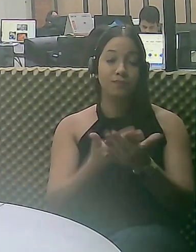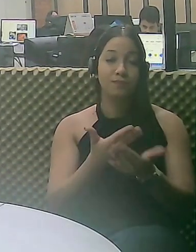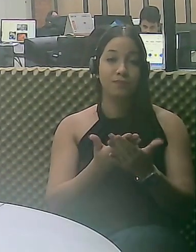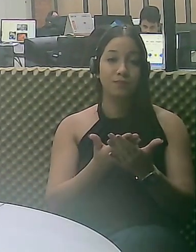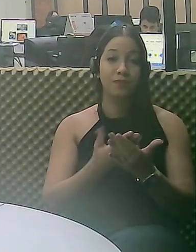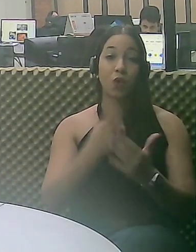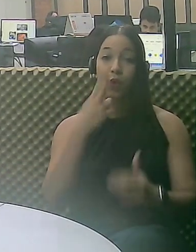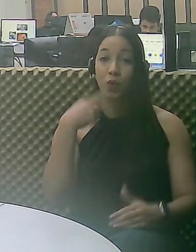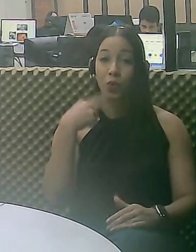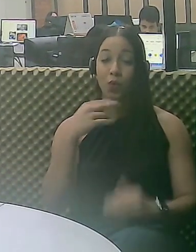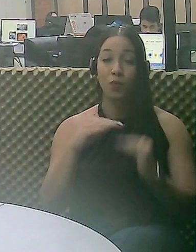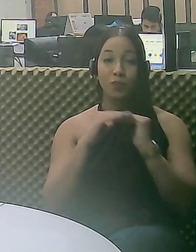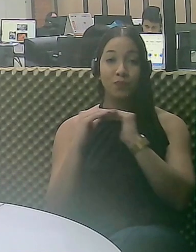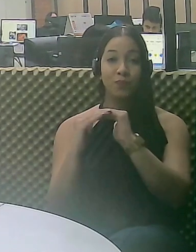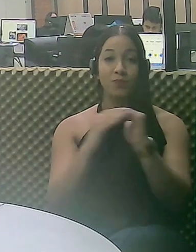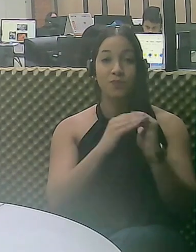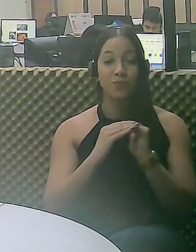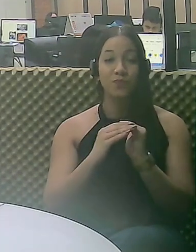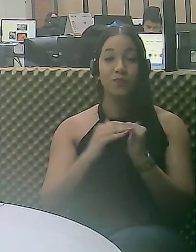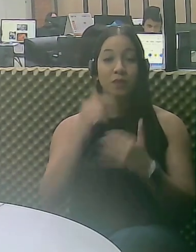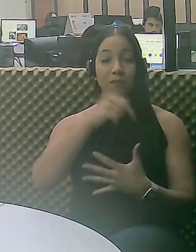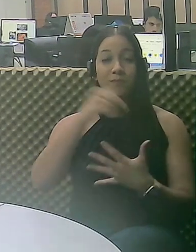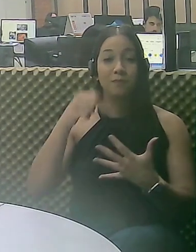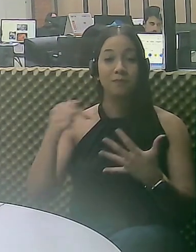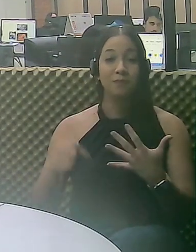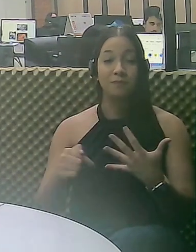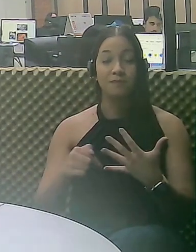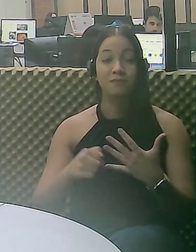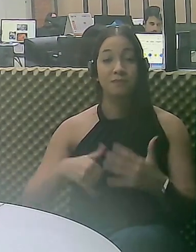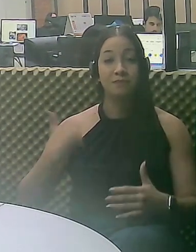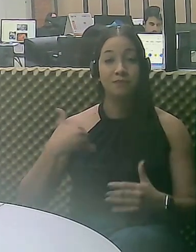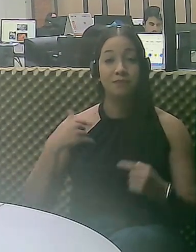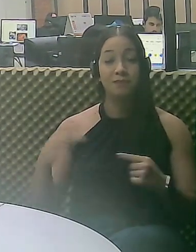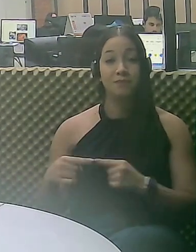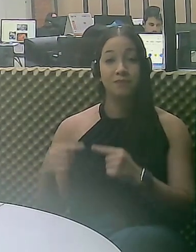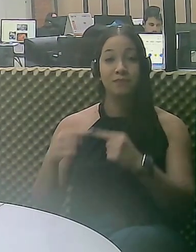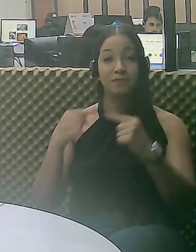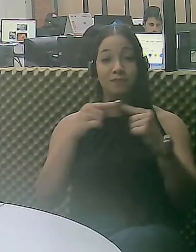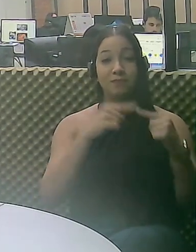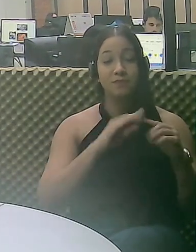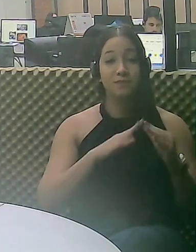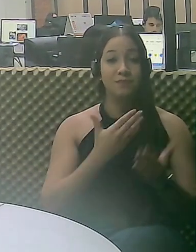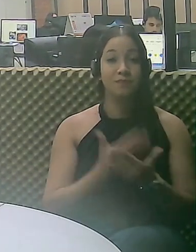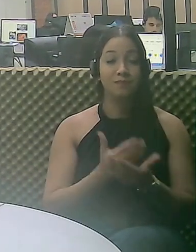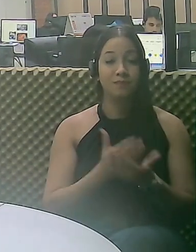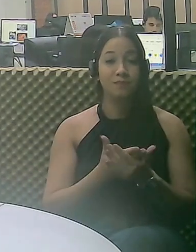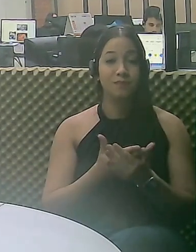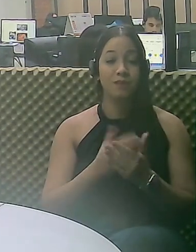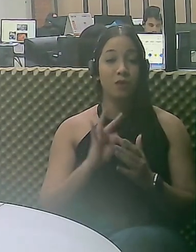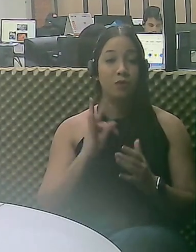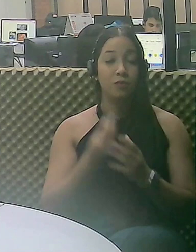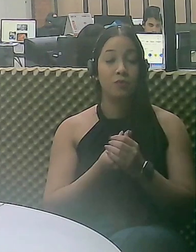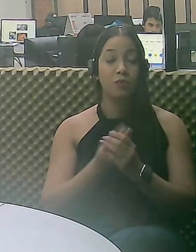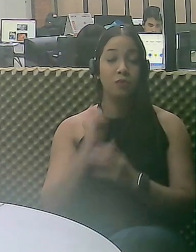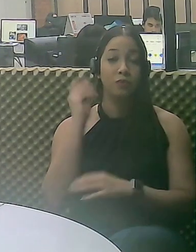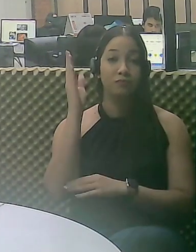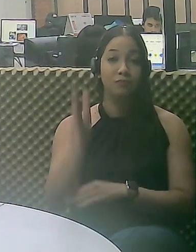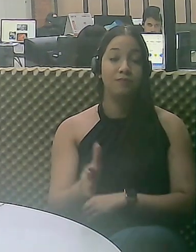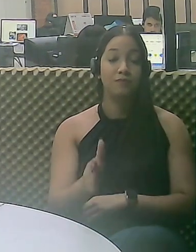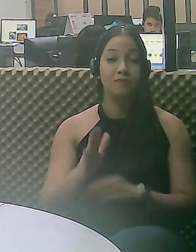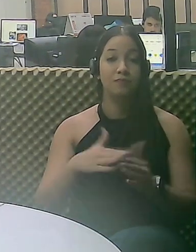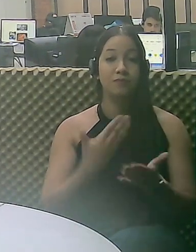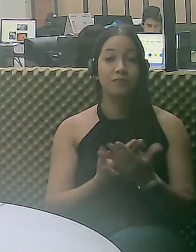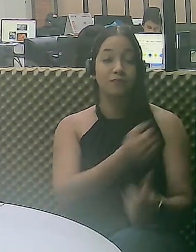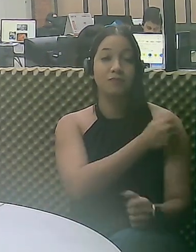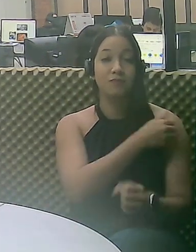equilibrada, nutritiva e de acordo com as necessidades de cada faixa etária e período escolar, parcial ou integral, dos estudantes da